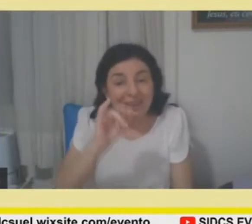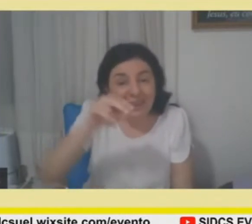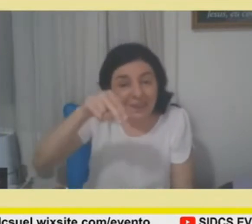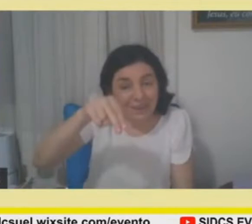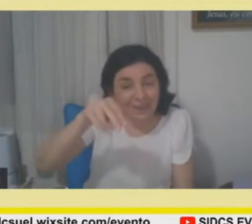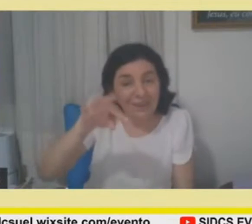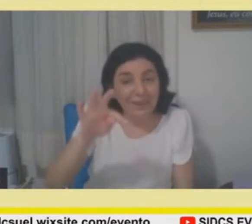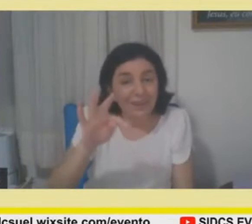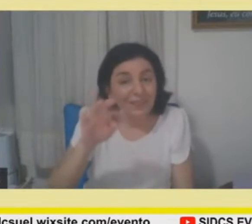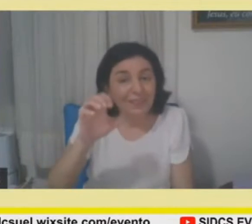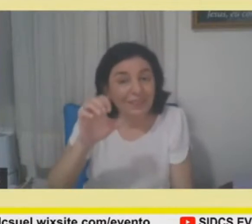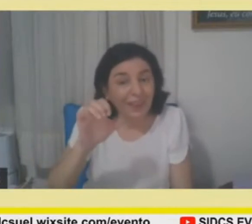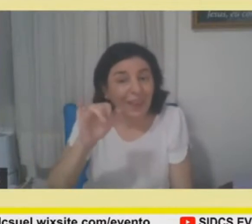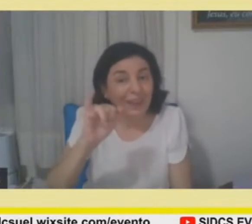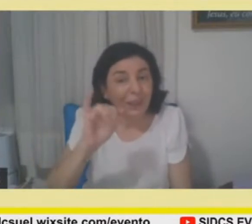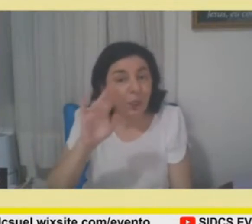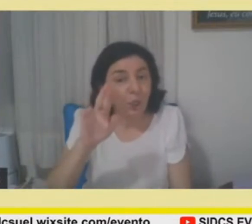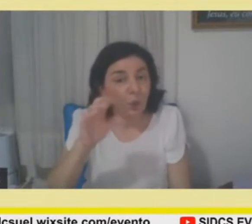Outro exemplo.